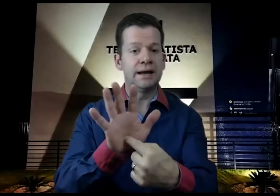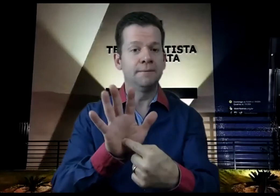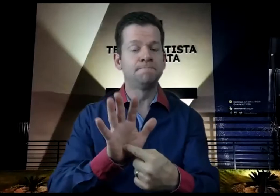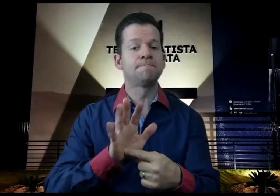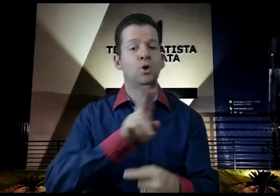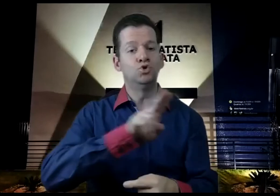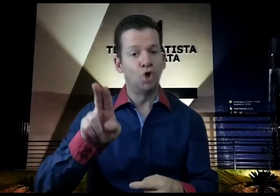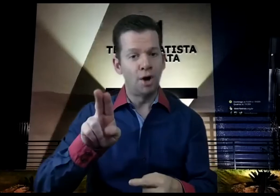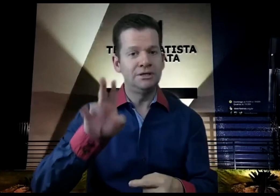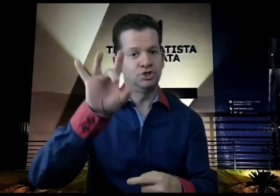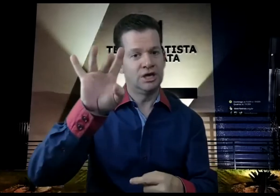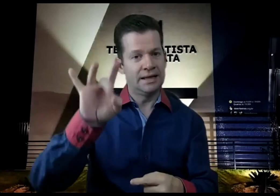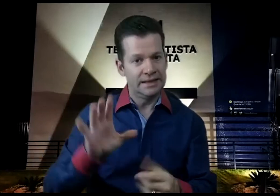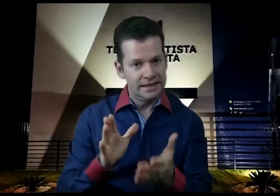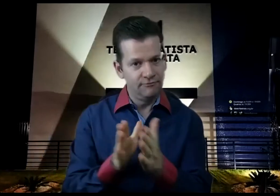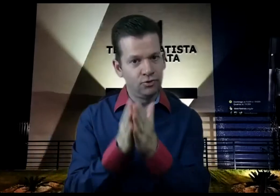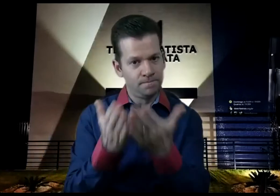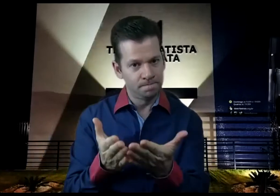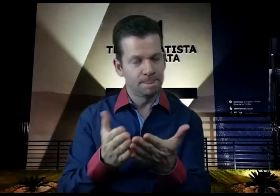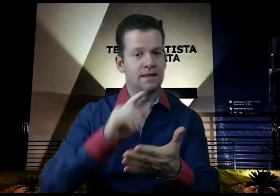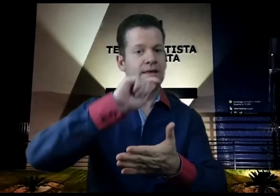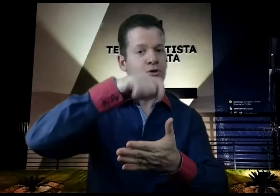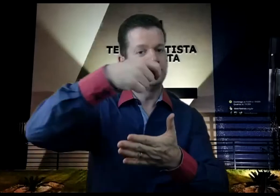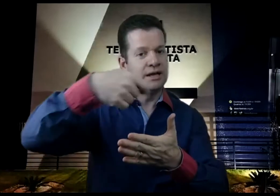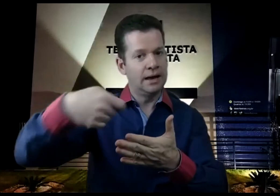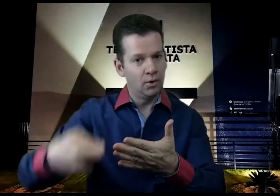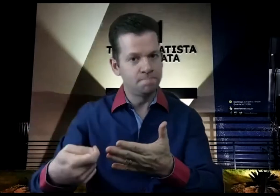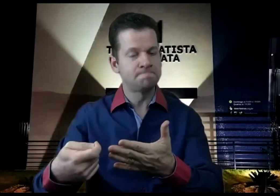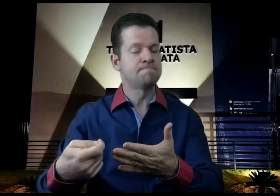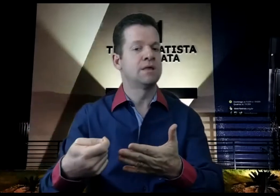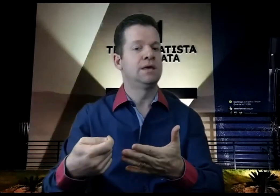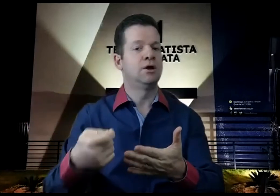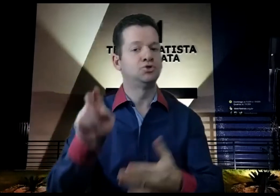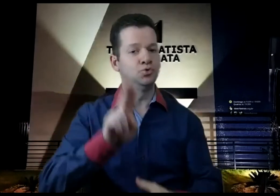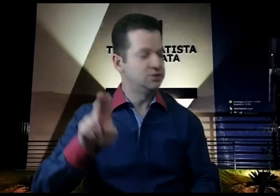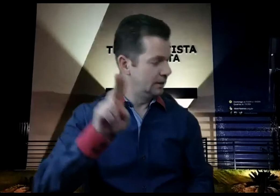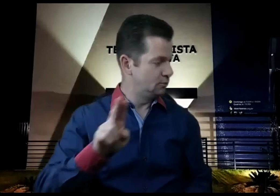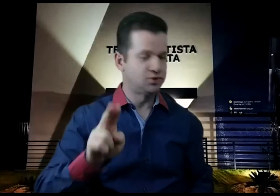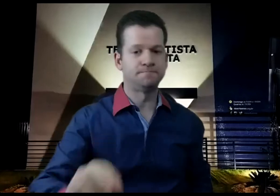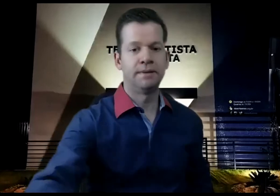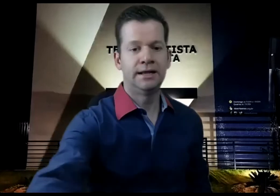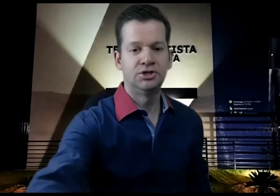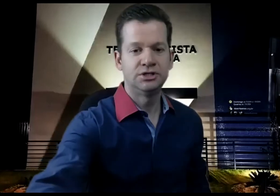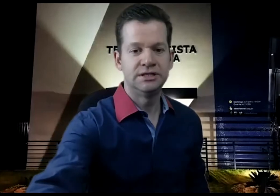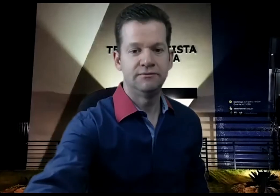mostrar os nomes de cada livro e o sinal que nós usamos para estes